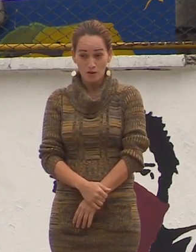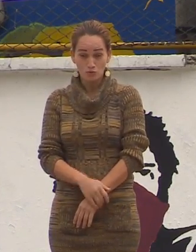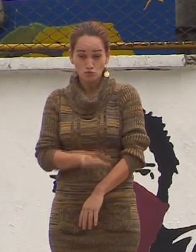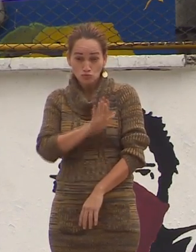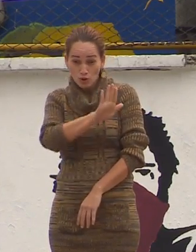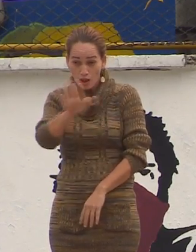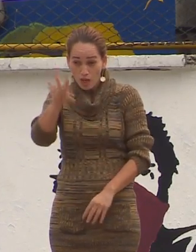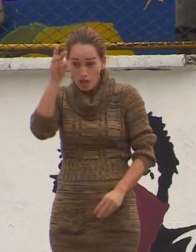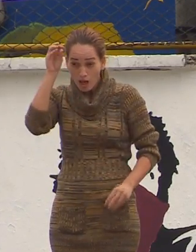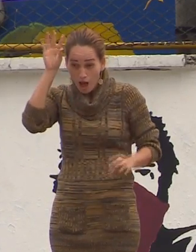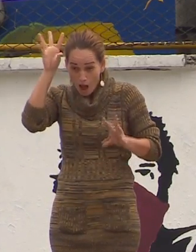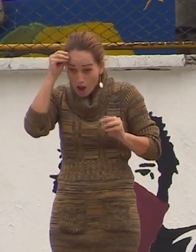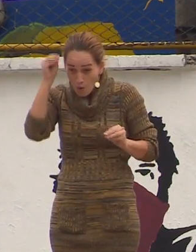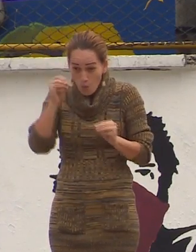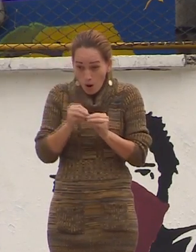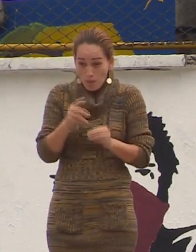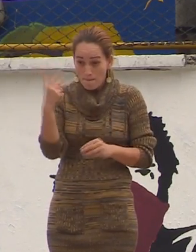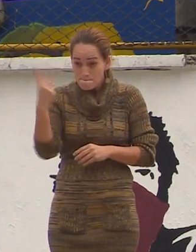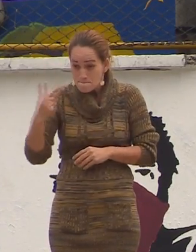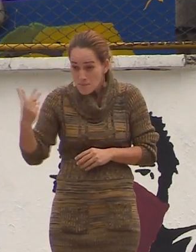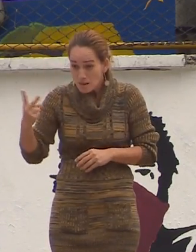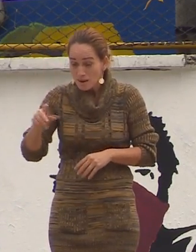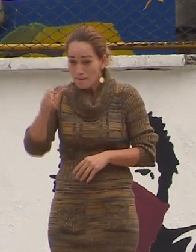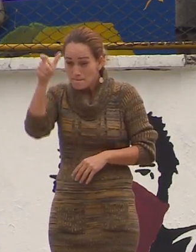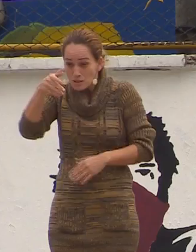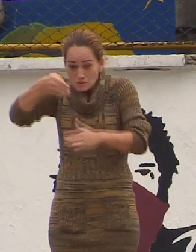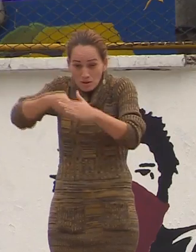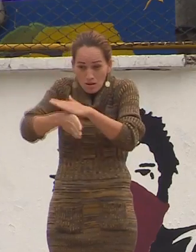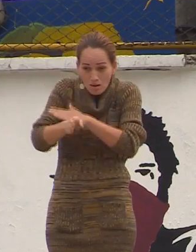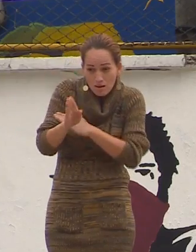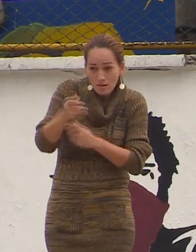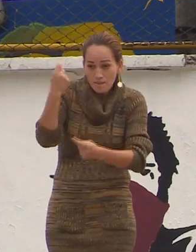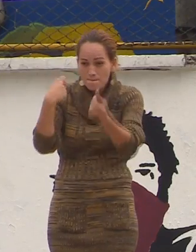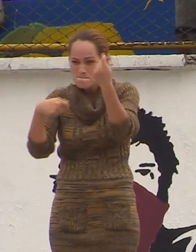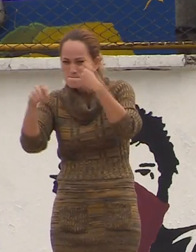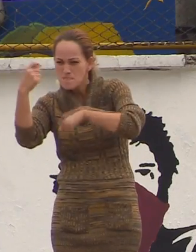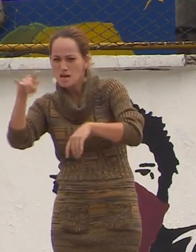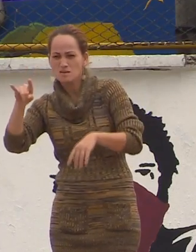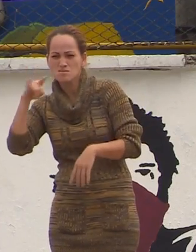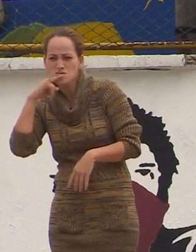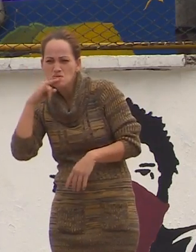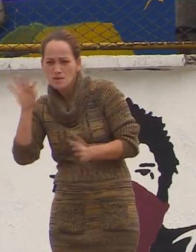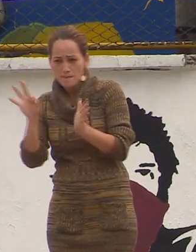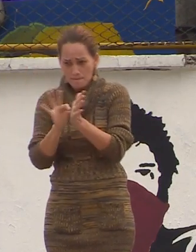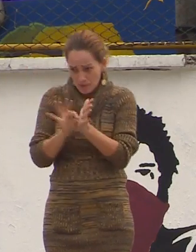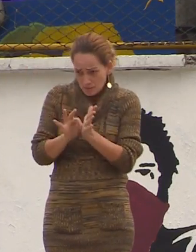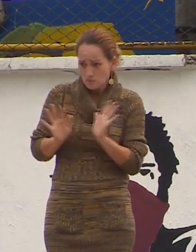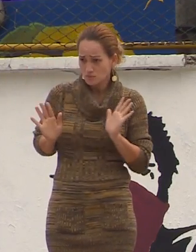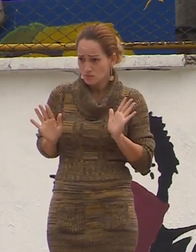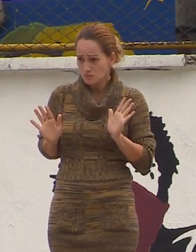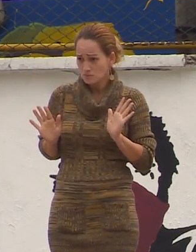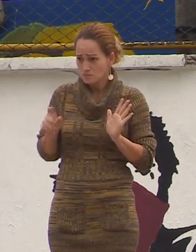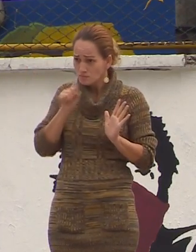la universidad sea tomada por extraños con ventas de licor y vicio?